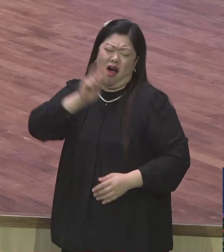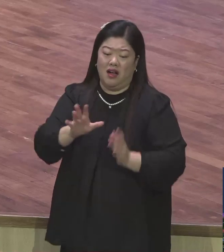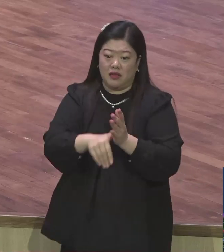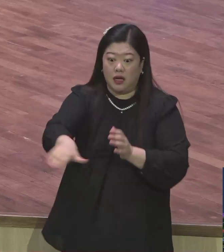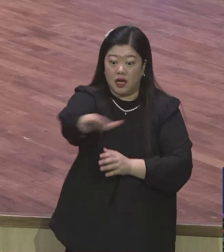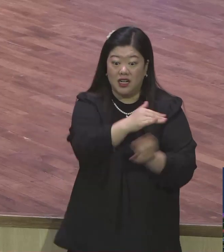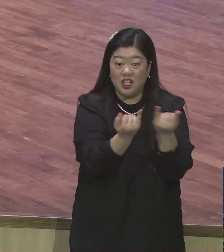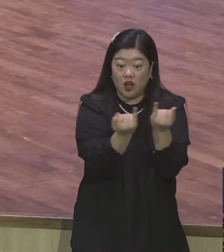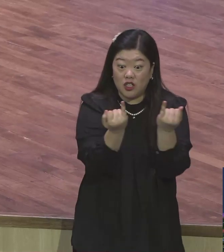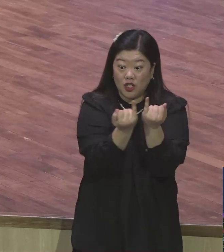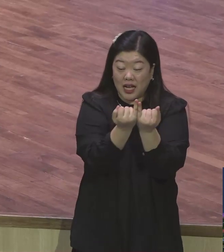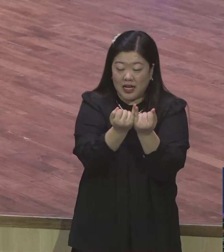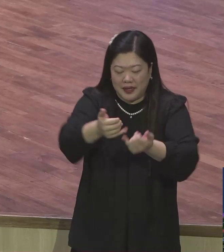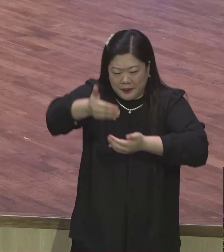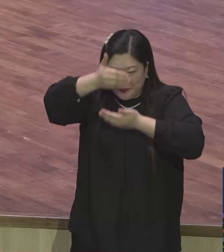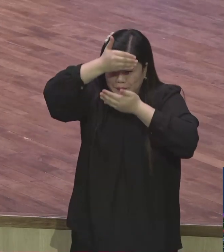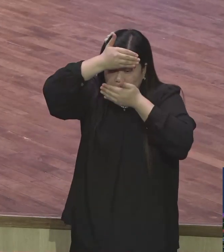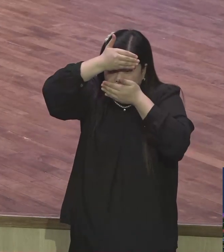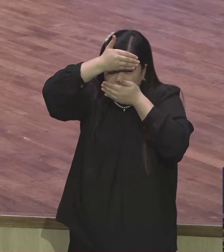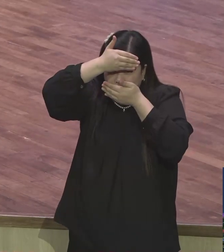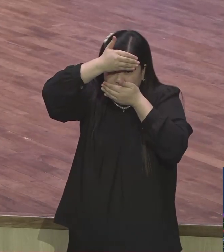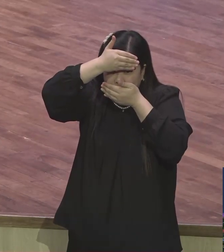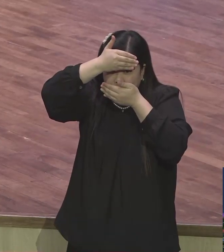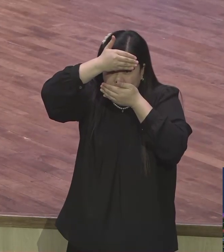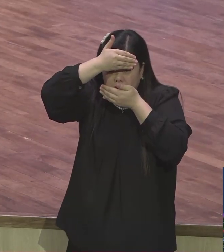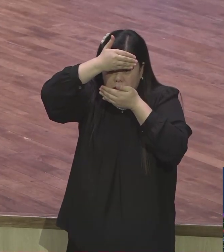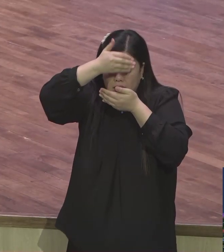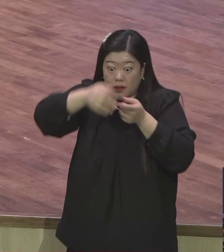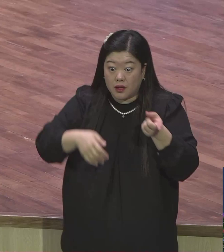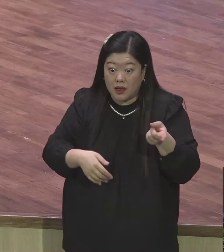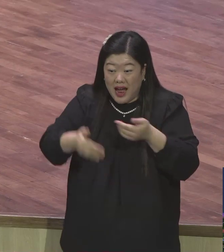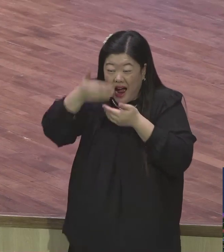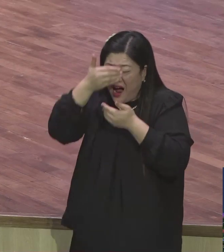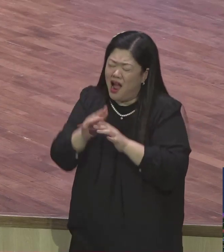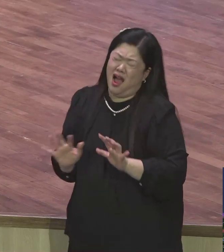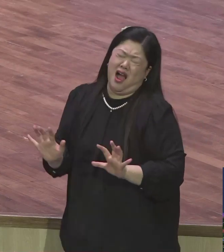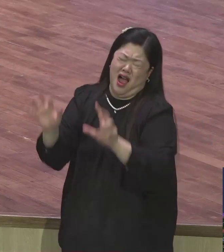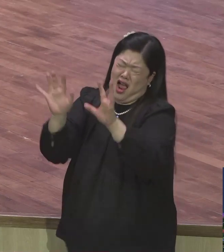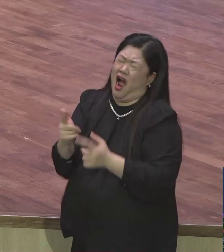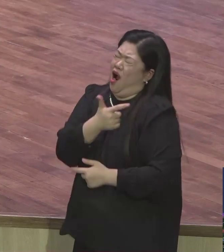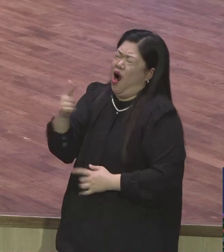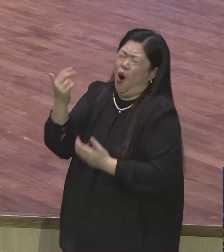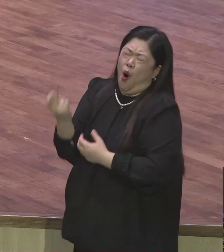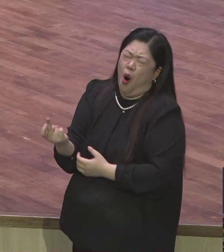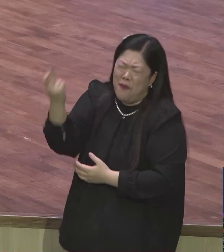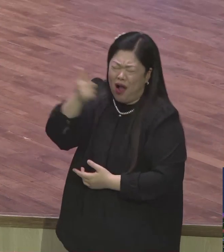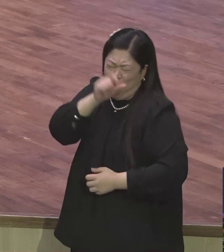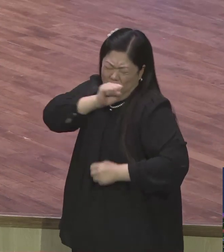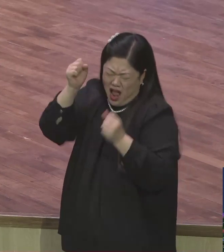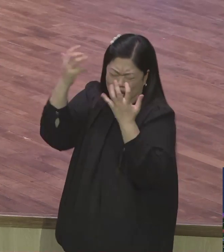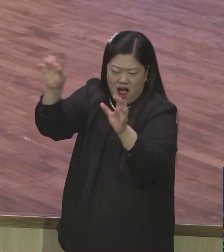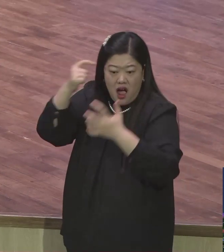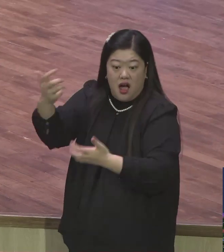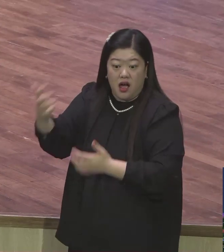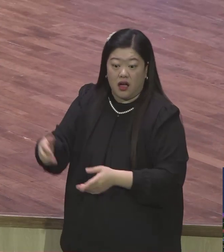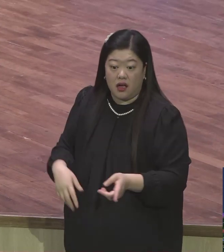BTS. 뉴에이지 지도받고 있는 겁니다. 그거 아셔야 돼요. 프리메이션 짓입니다. 그거 다 혼하고 있는